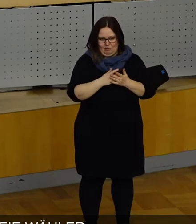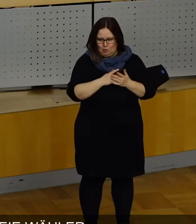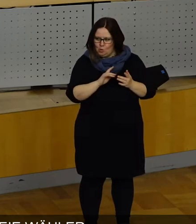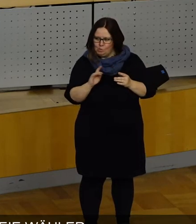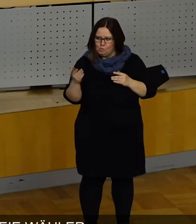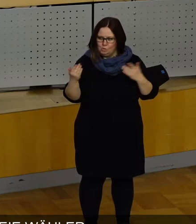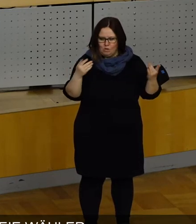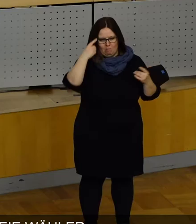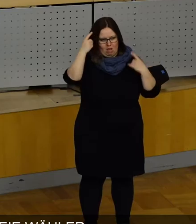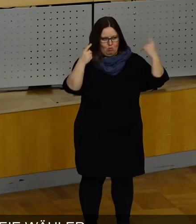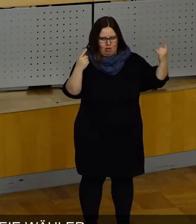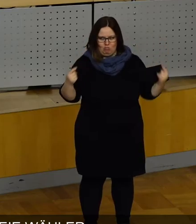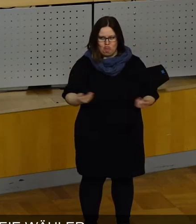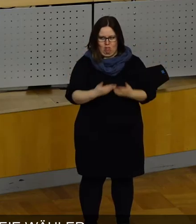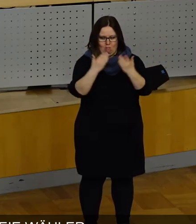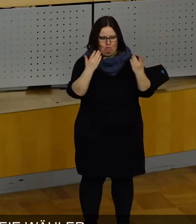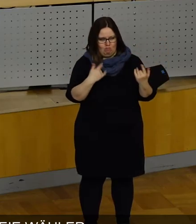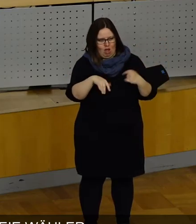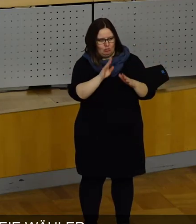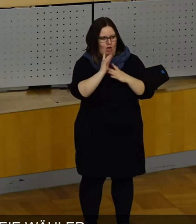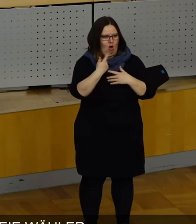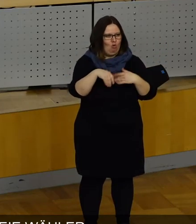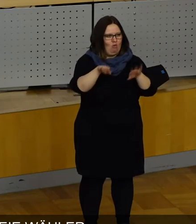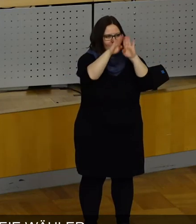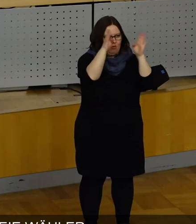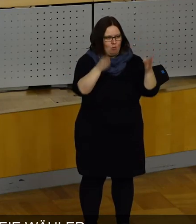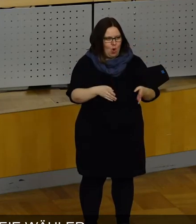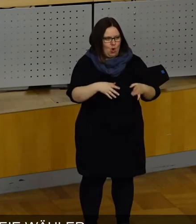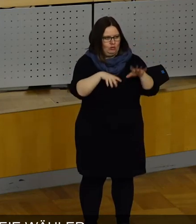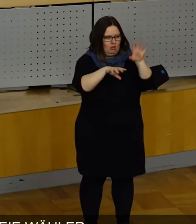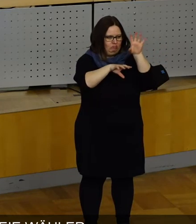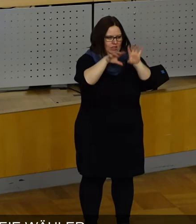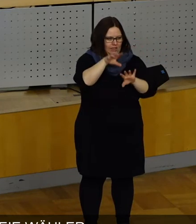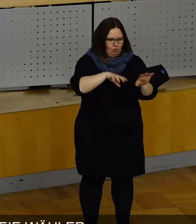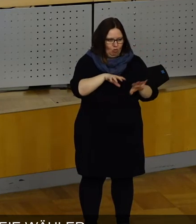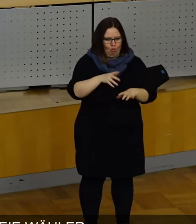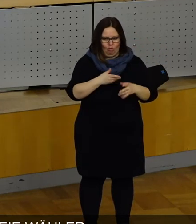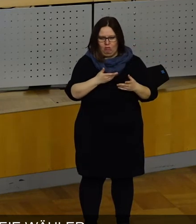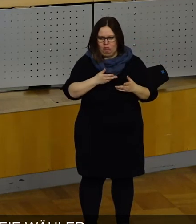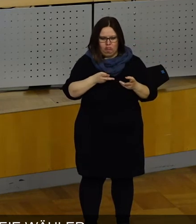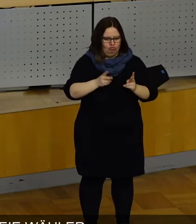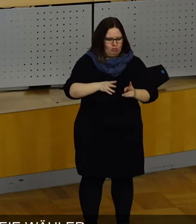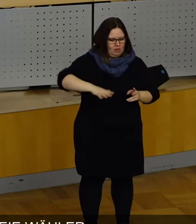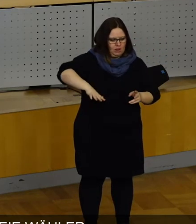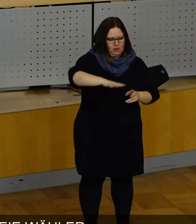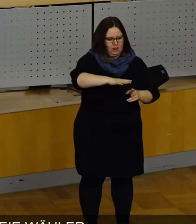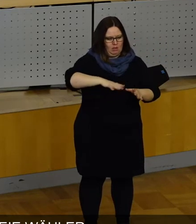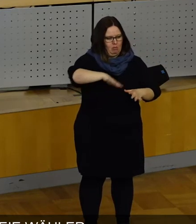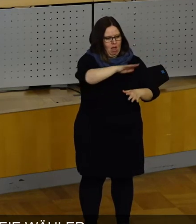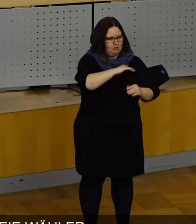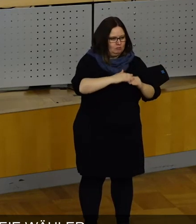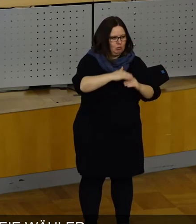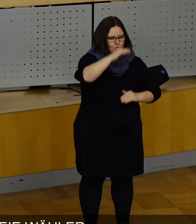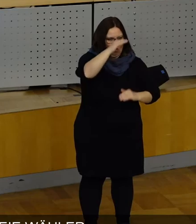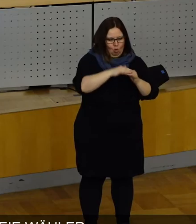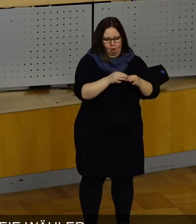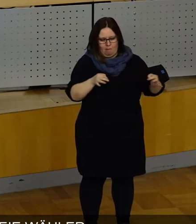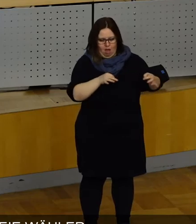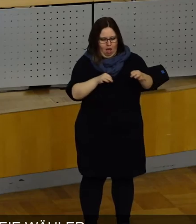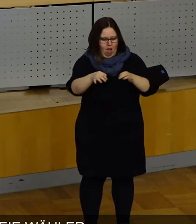bei Gestaltung, bei Gliederung von Gebäuden und Plätzen in der Regel auch große Diskussionen um Höhe, um